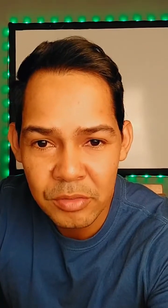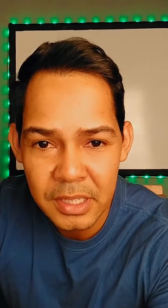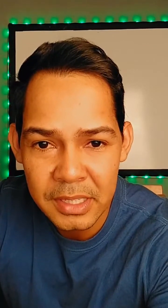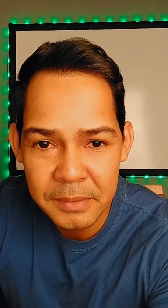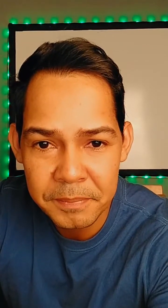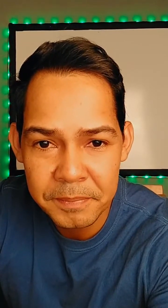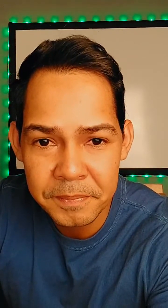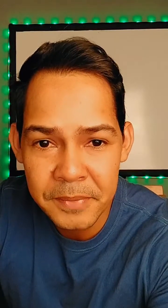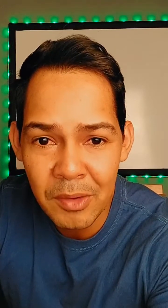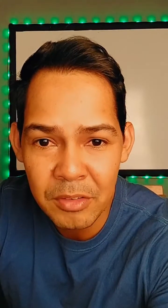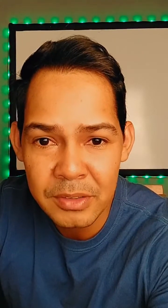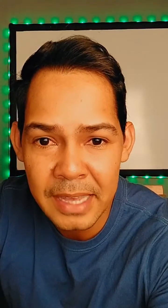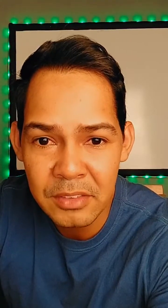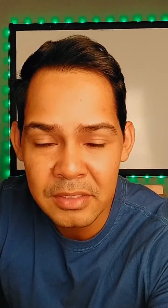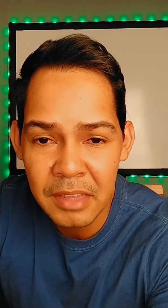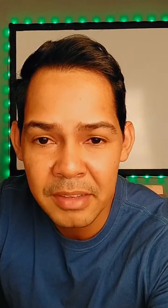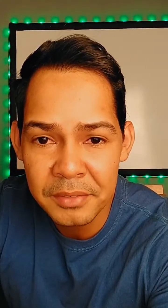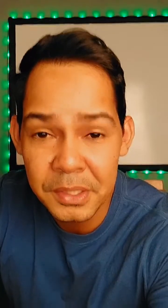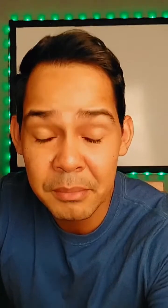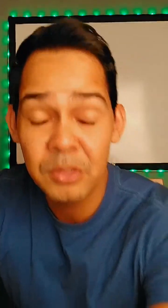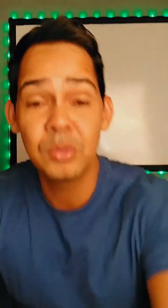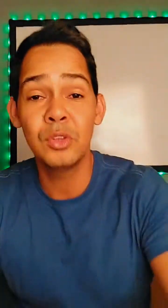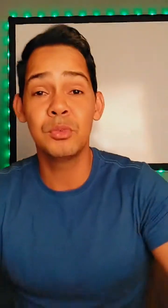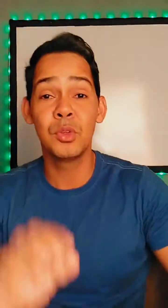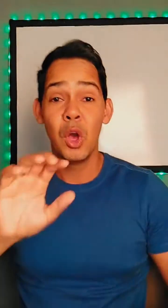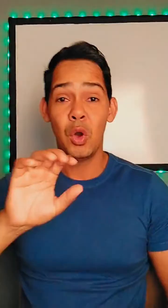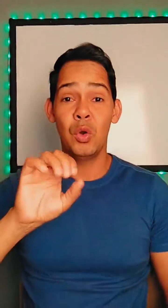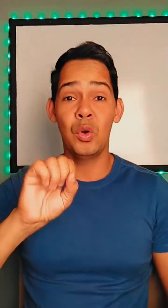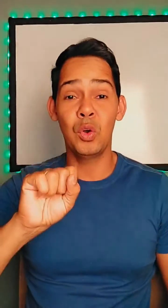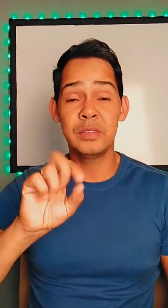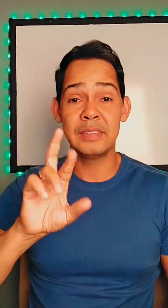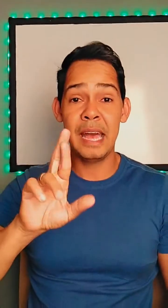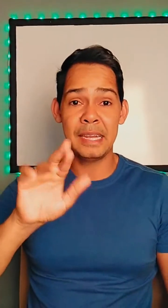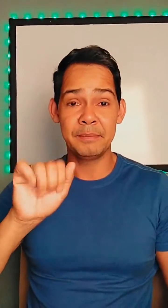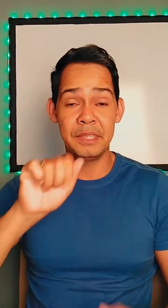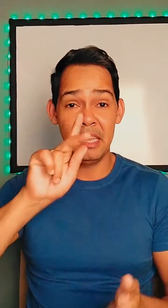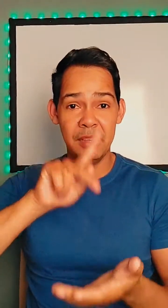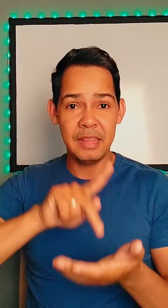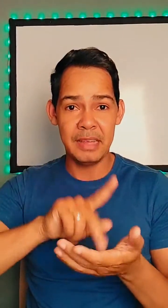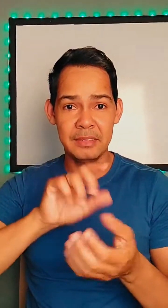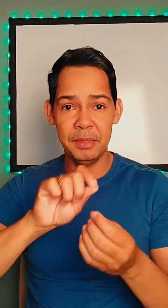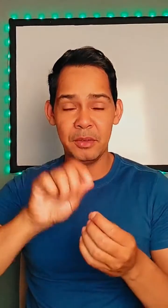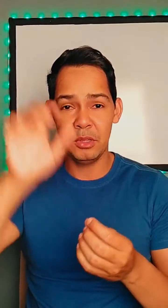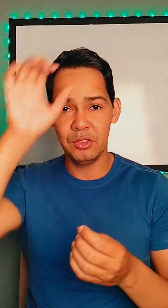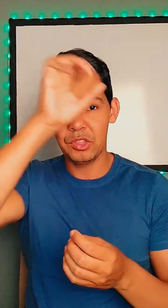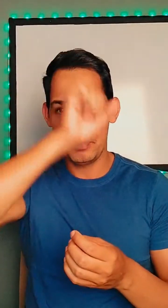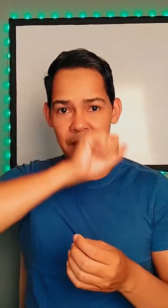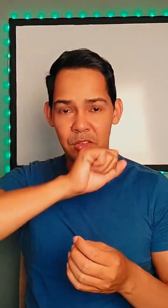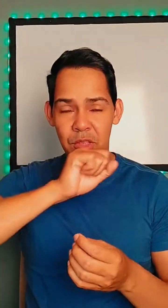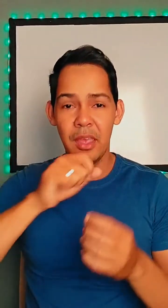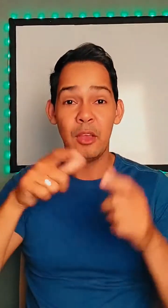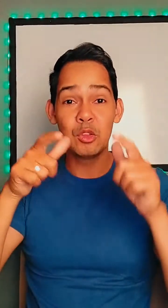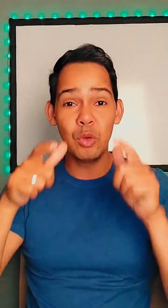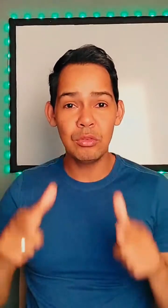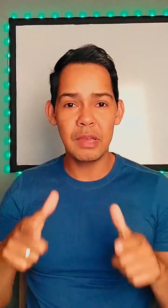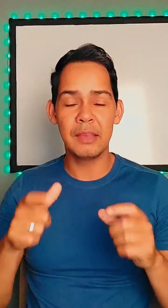aqui. Dá uma vontade de sair falando em Libras com todo mundo. Ô Sara, e é verdade, sabia? Quando a gente aprende, todo lugar que eu